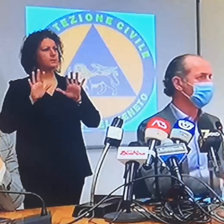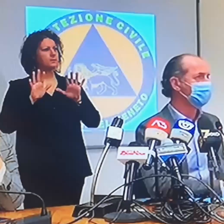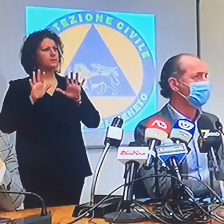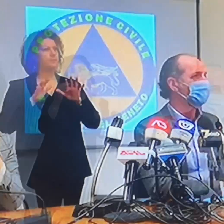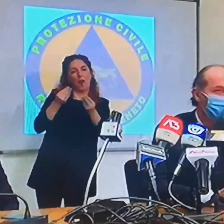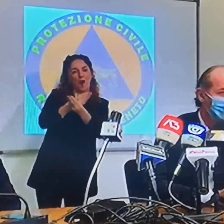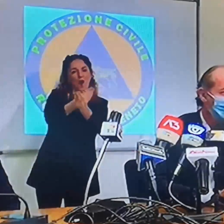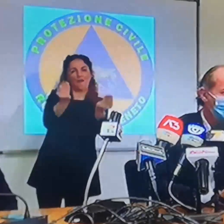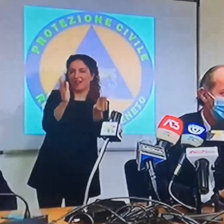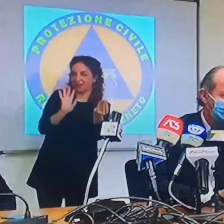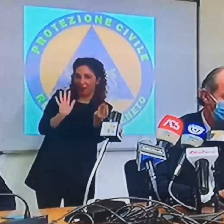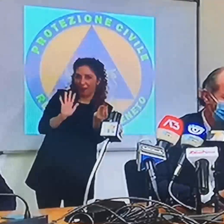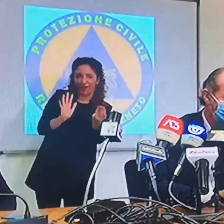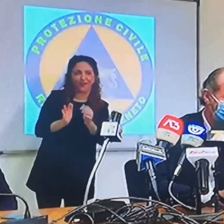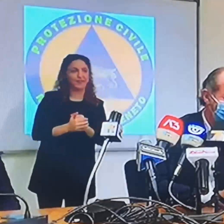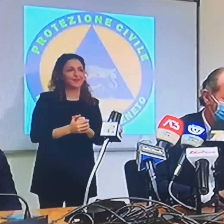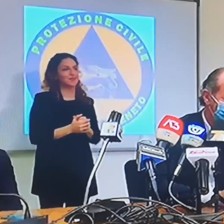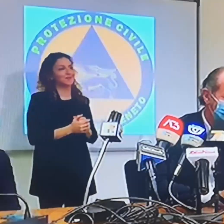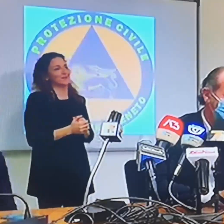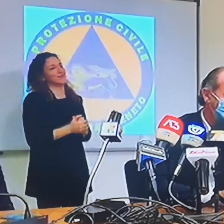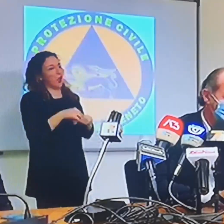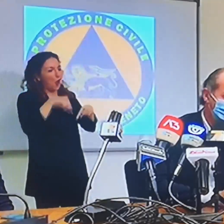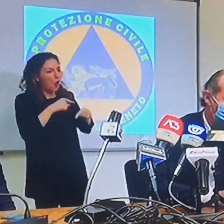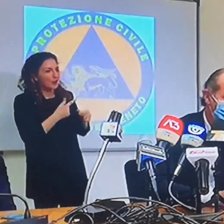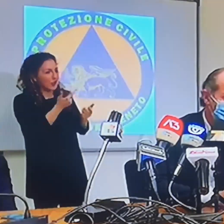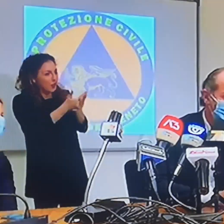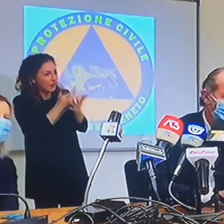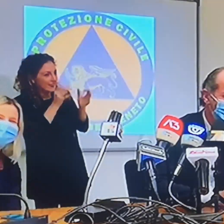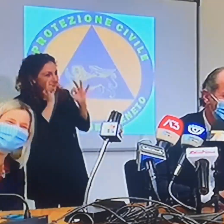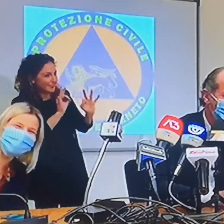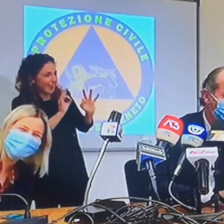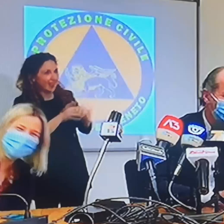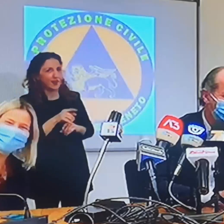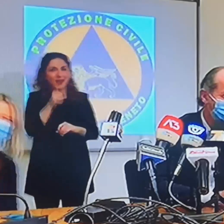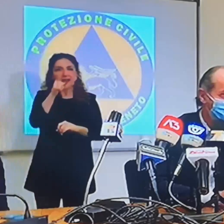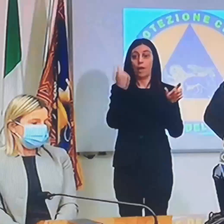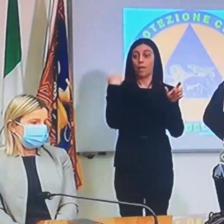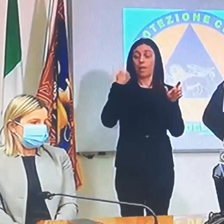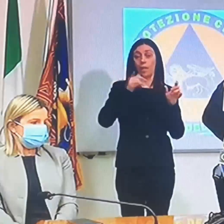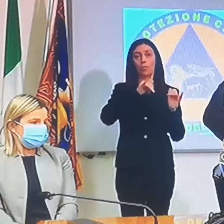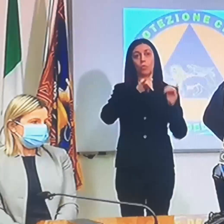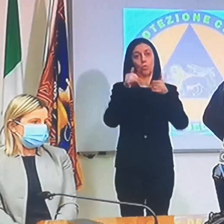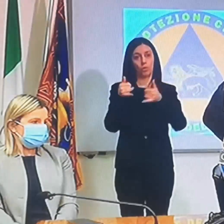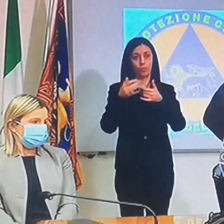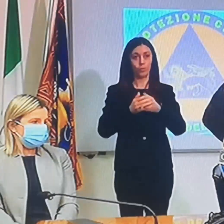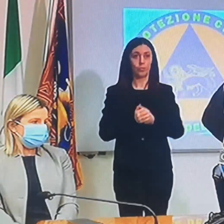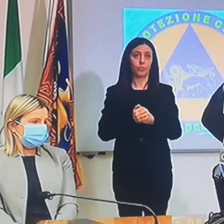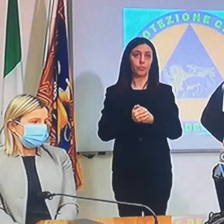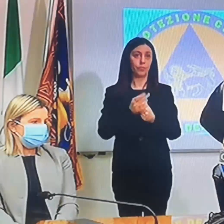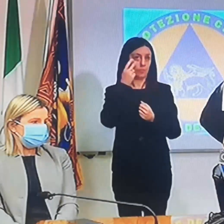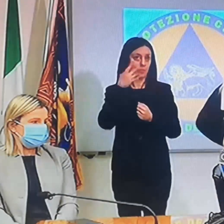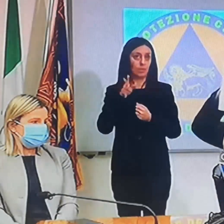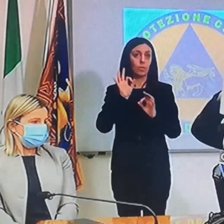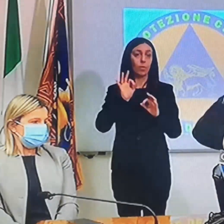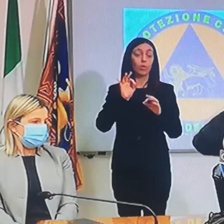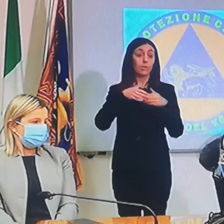chiedendo a Federico. Insomma, oggi siamo proprio C'è Giacomuzzo, a... ti tasa ormai, no? Guardate, avete visto, alle